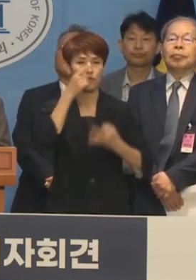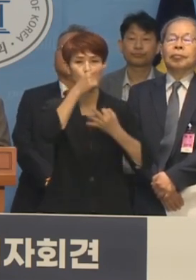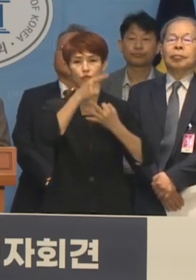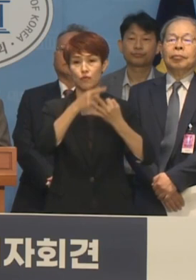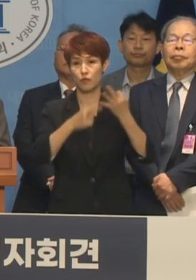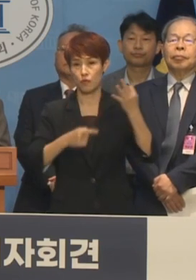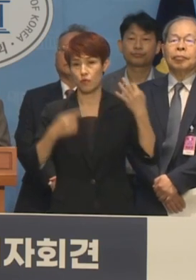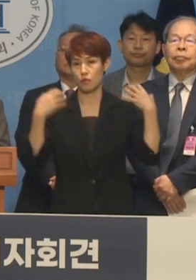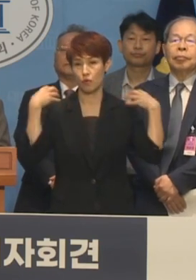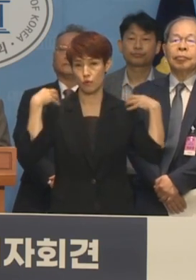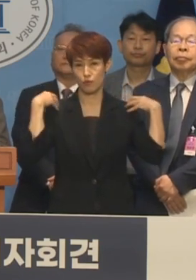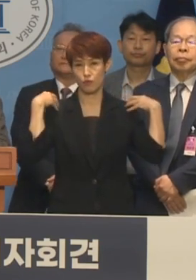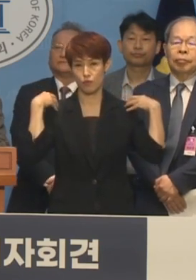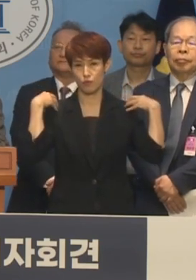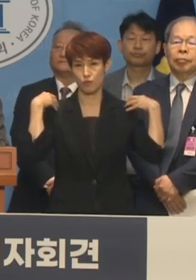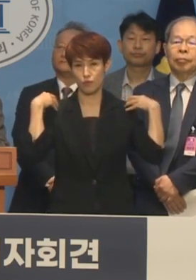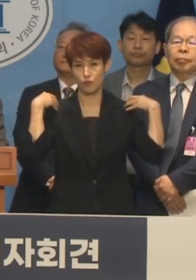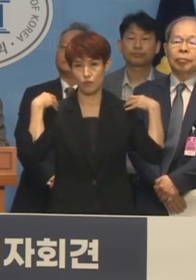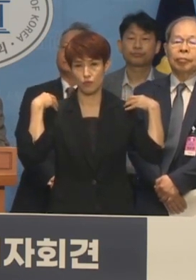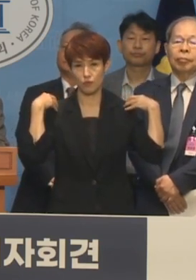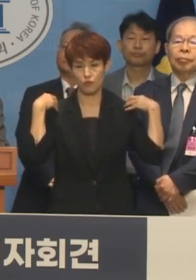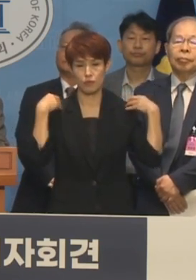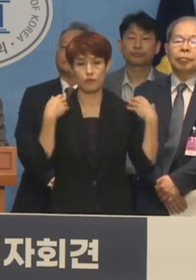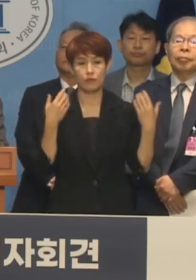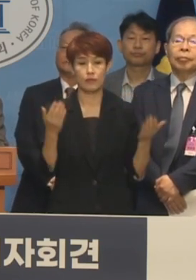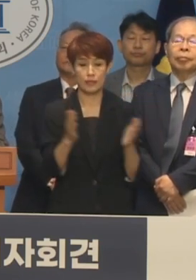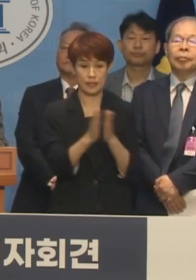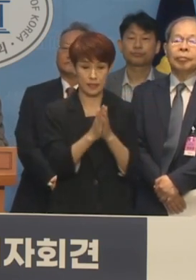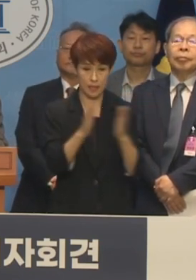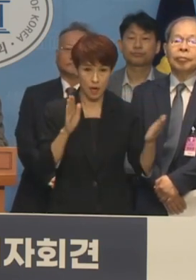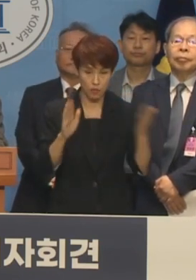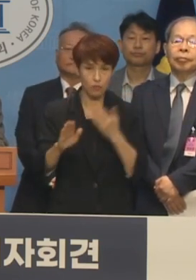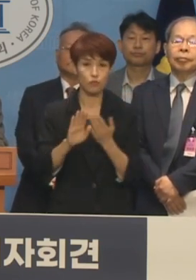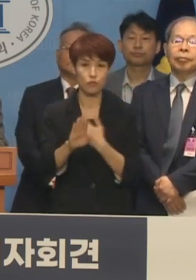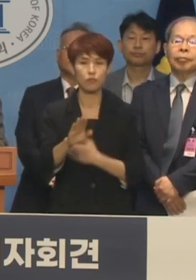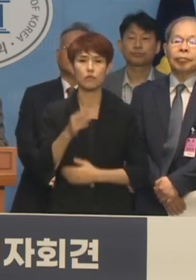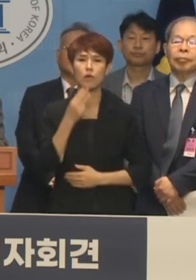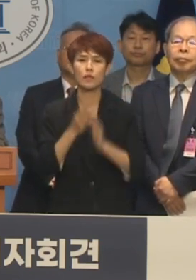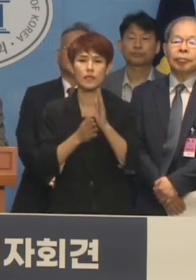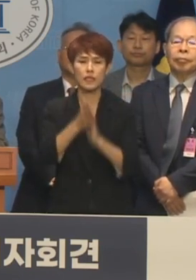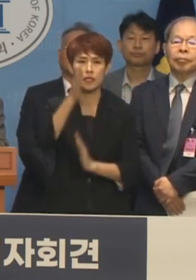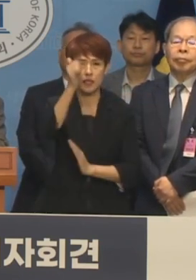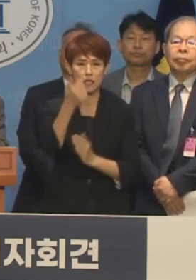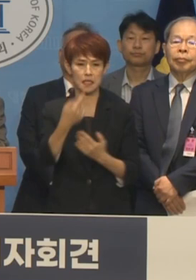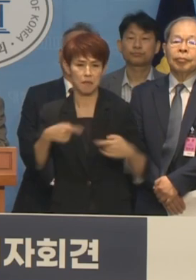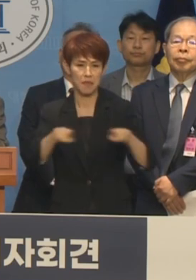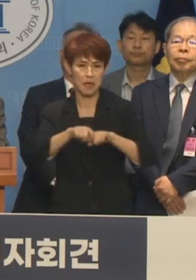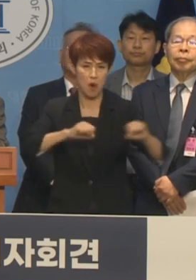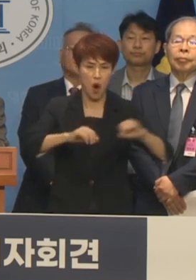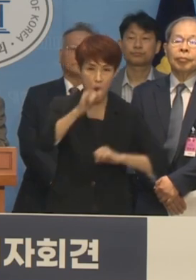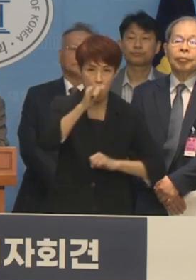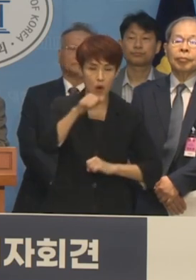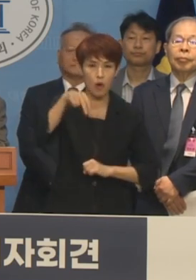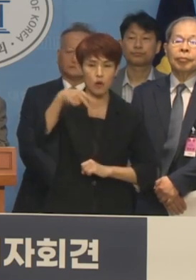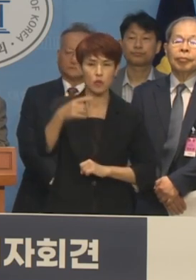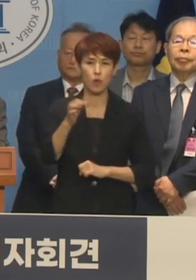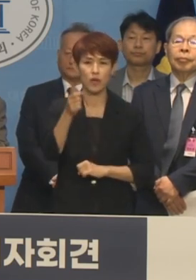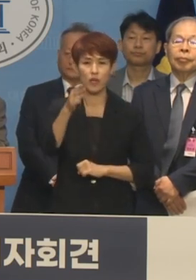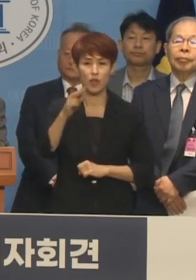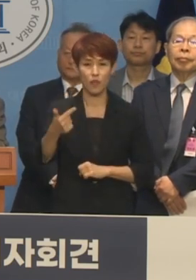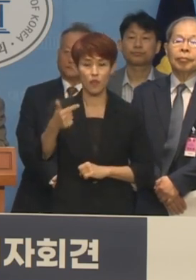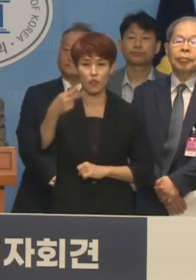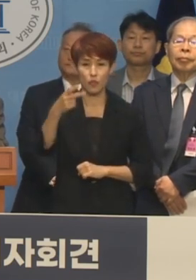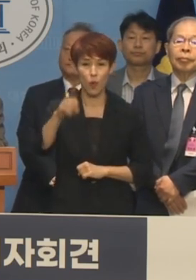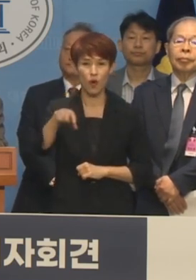윤석열 정부가 들어서고 나서 오세훈 시장까지 부안해동하면서 송현동 부지, 그러니까